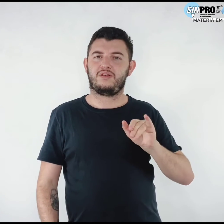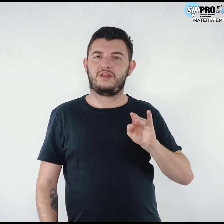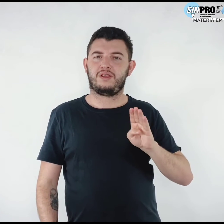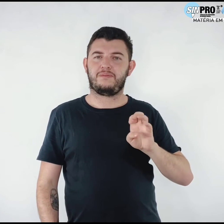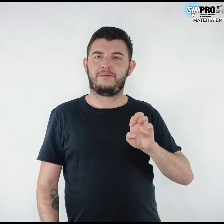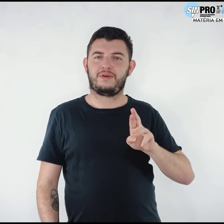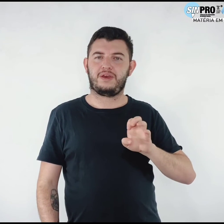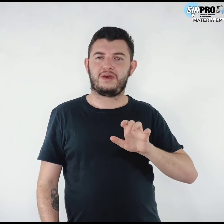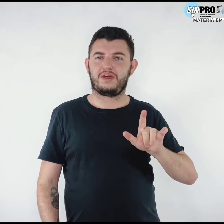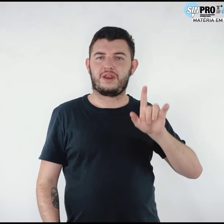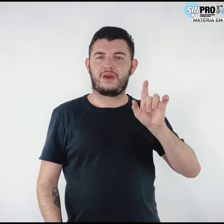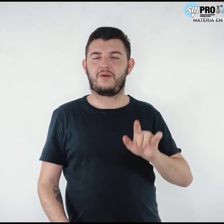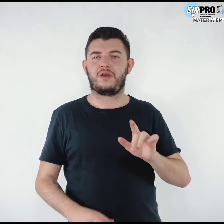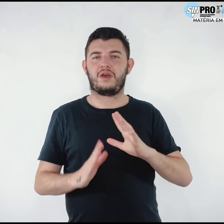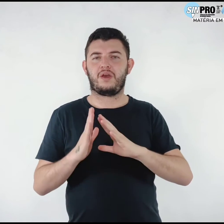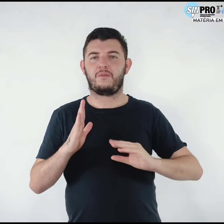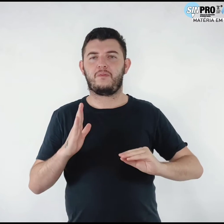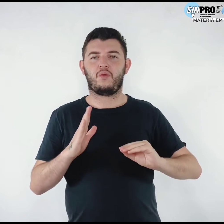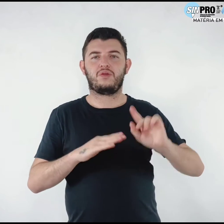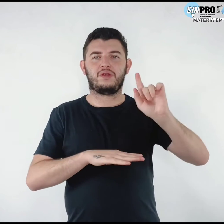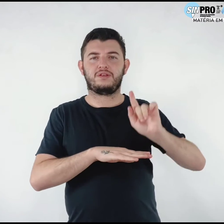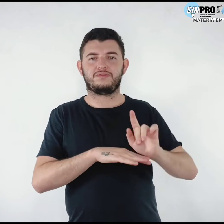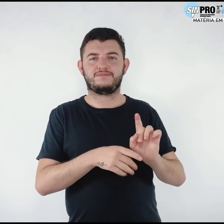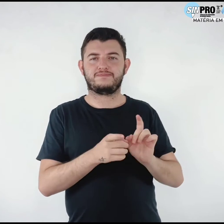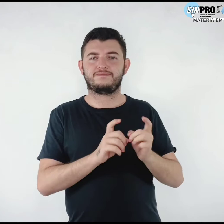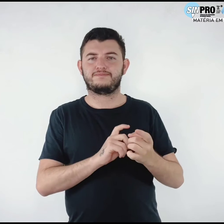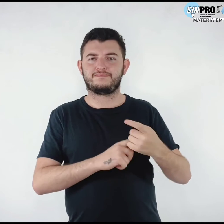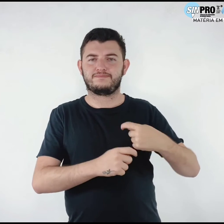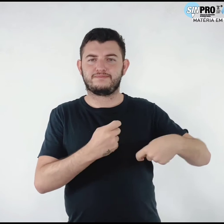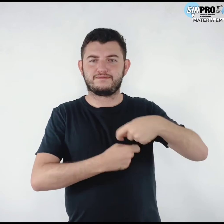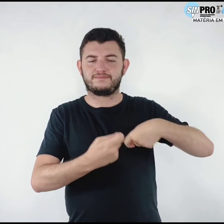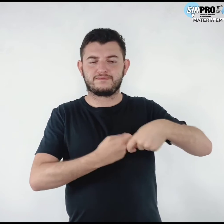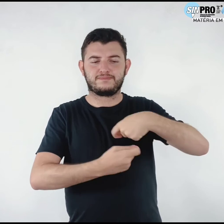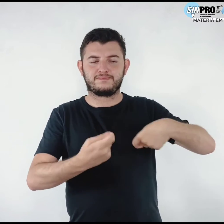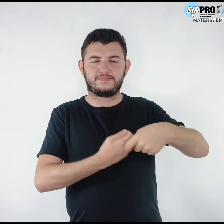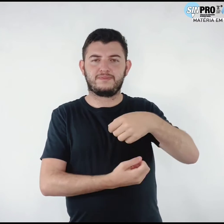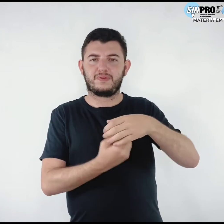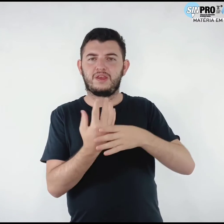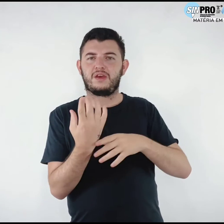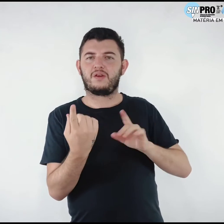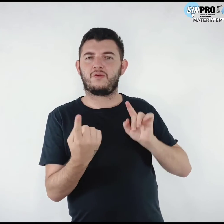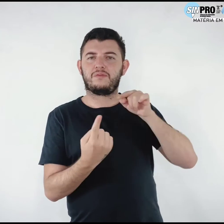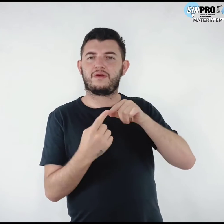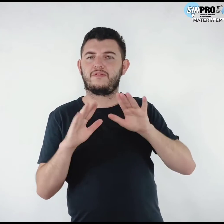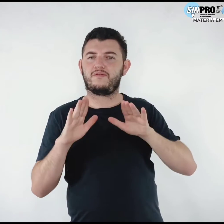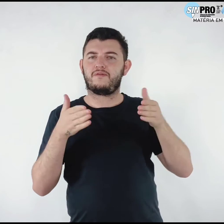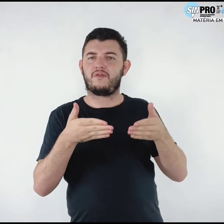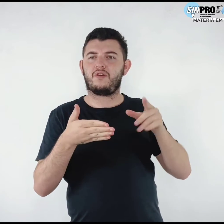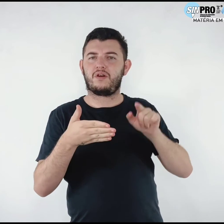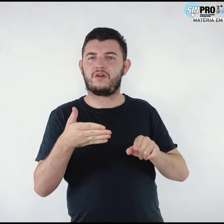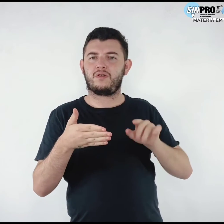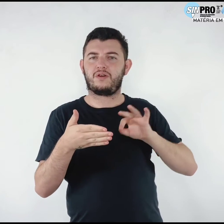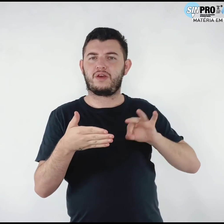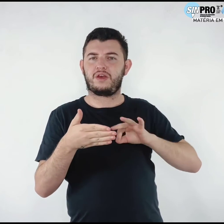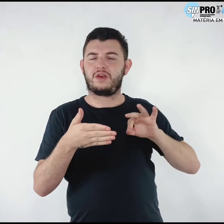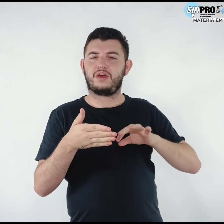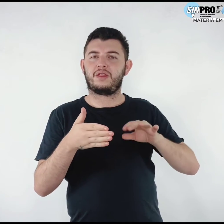gestão econômica projetado para ser instrumento de concentração de renda dos mais